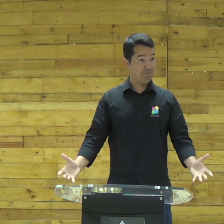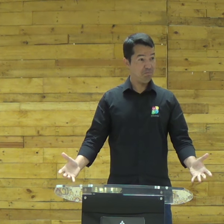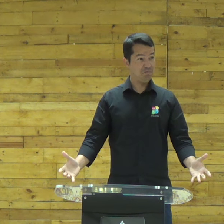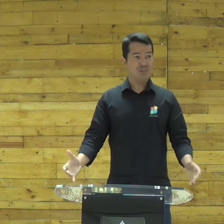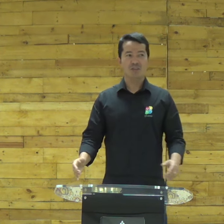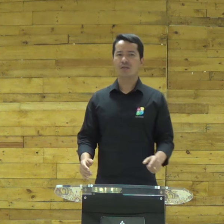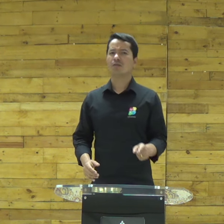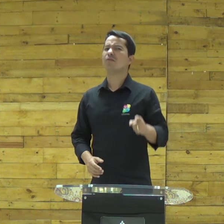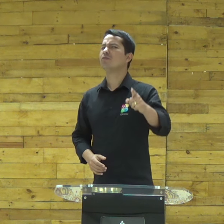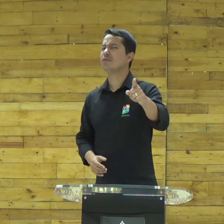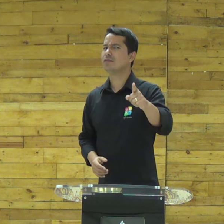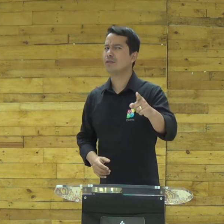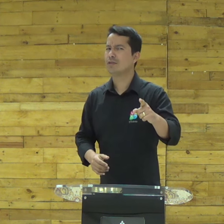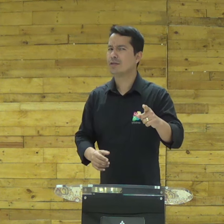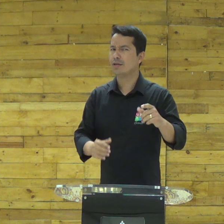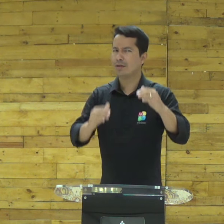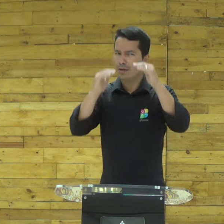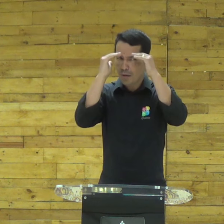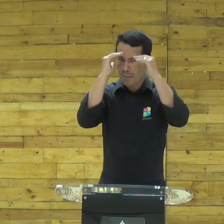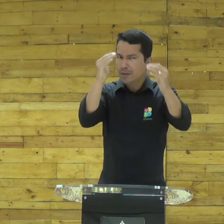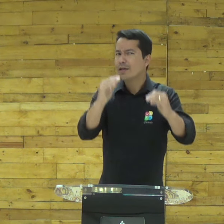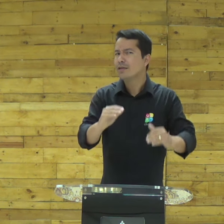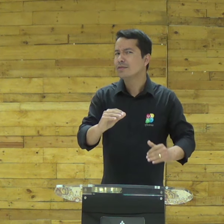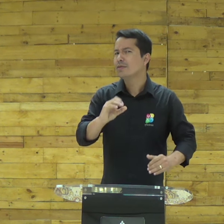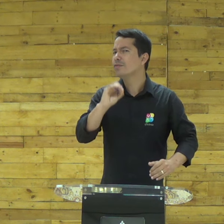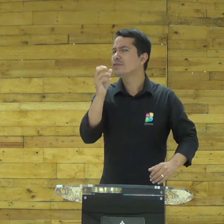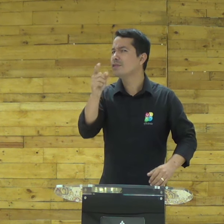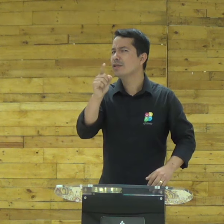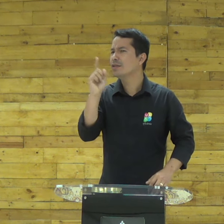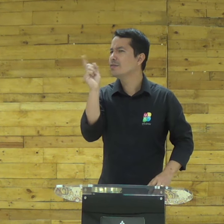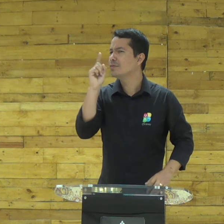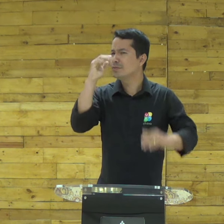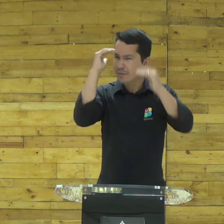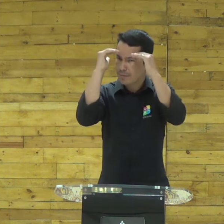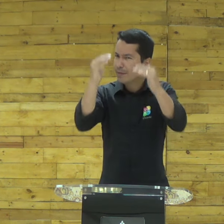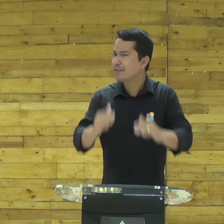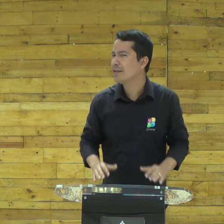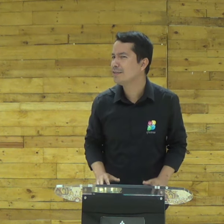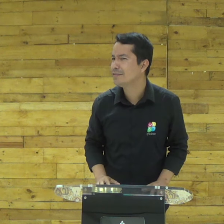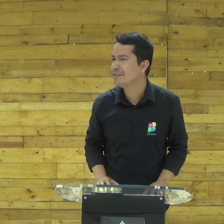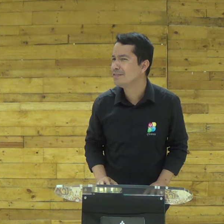distintas e você obedece ou não obedece